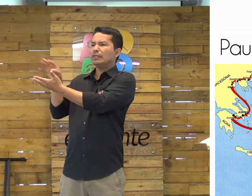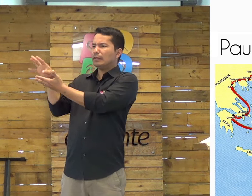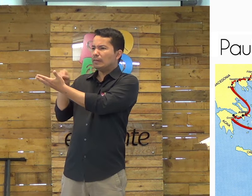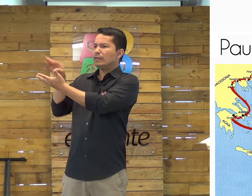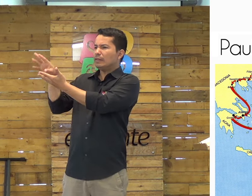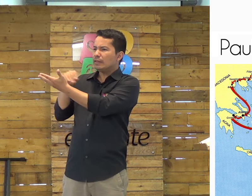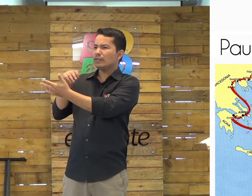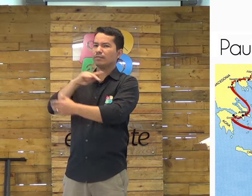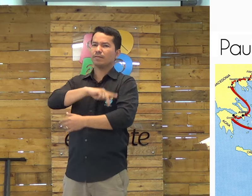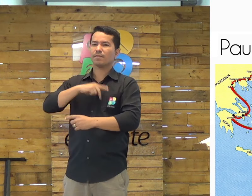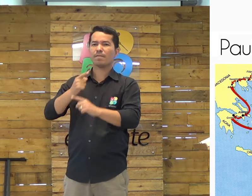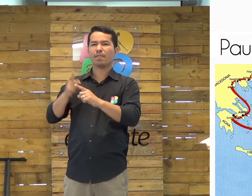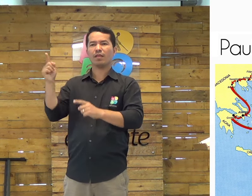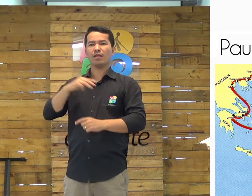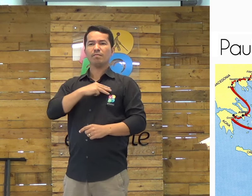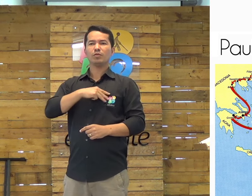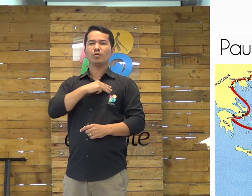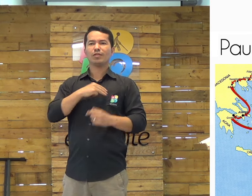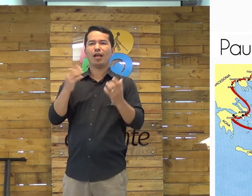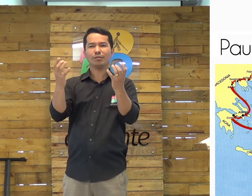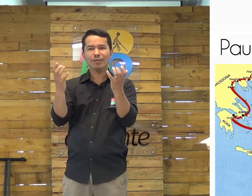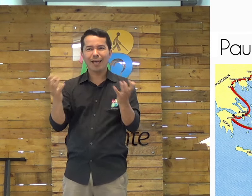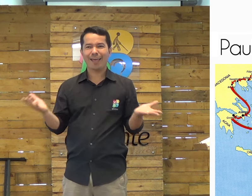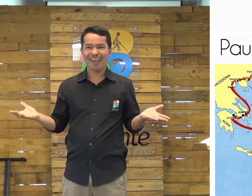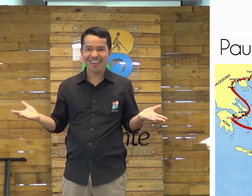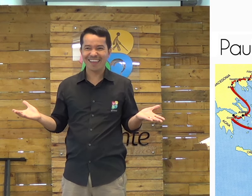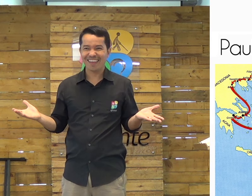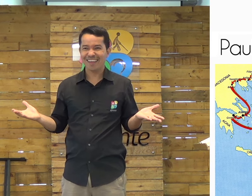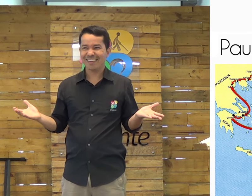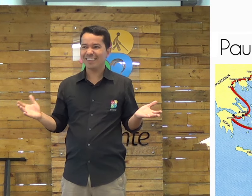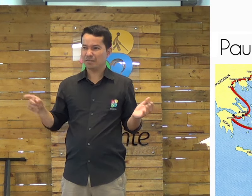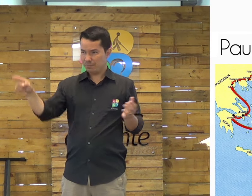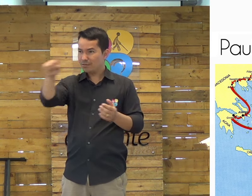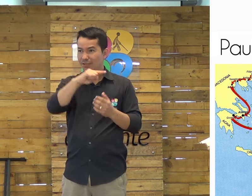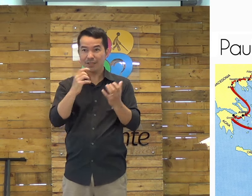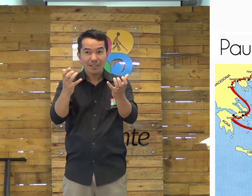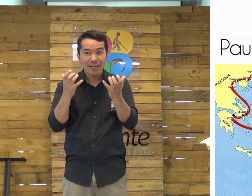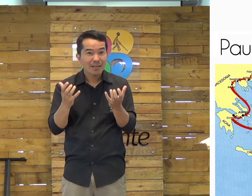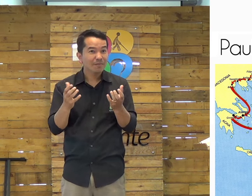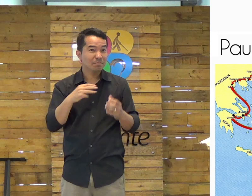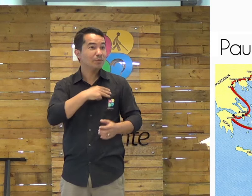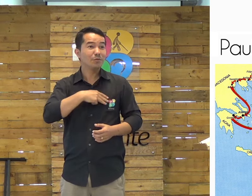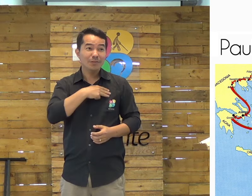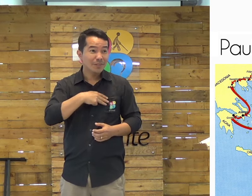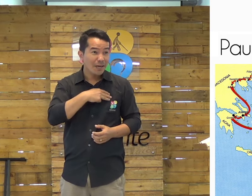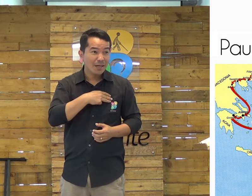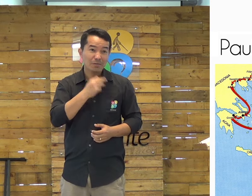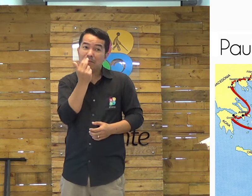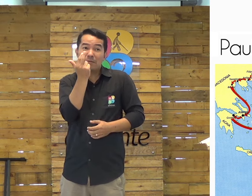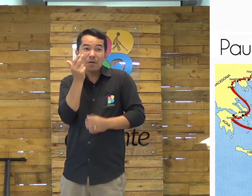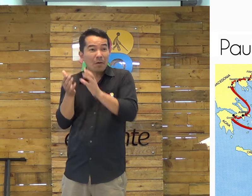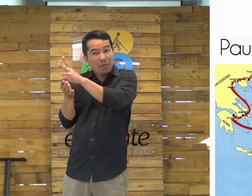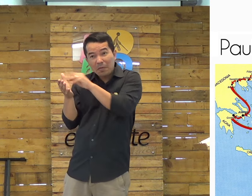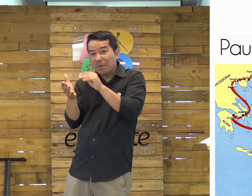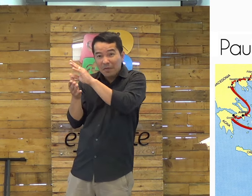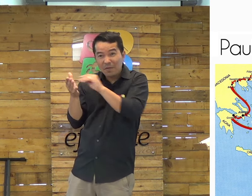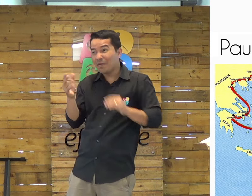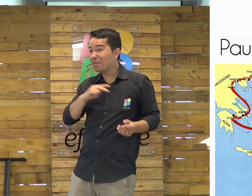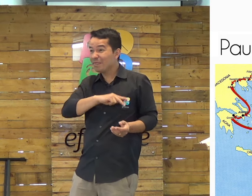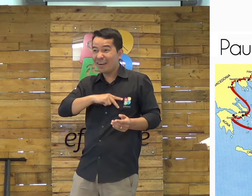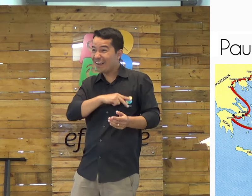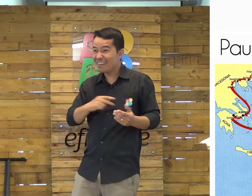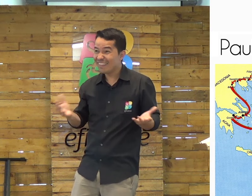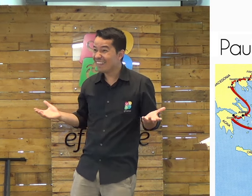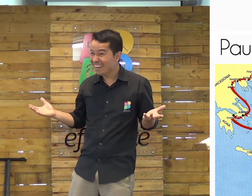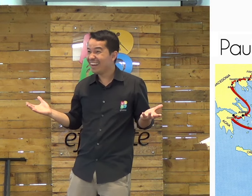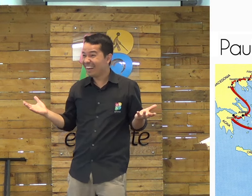E mais pessoas também passaram a seguir o exemplo de Paulo. Né? Vocês querem ser como Paulo? Vocês querem ser